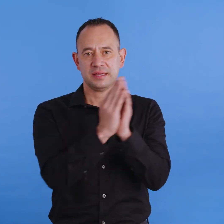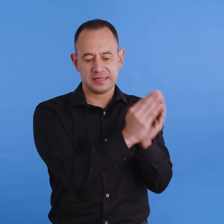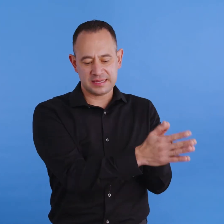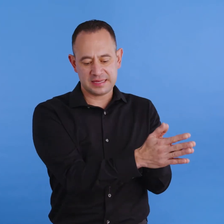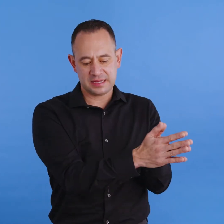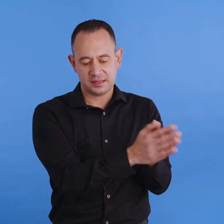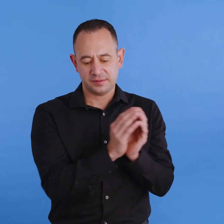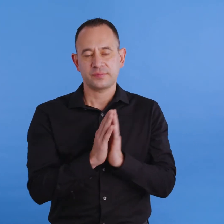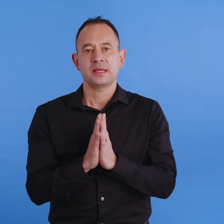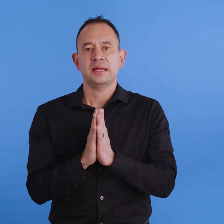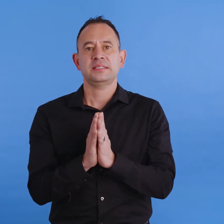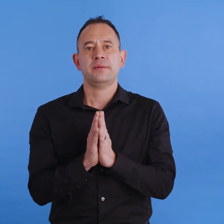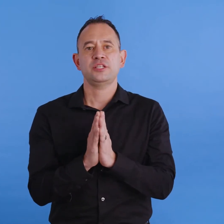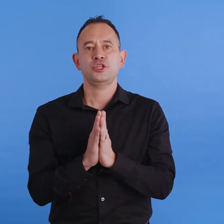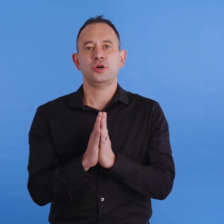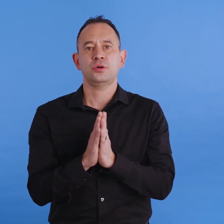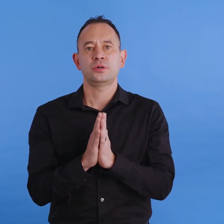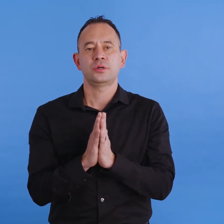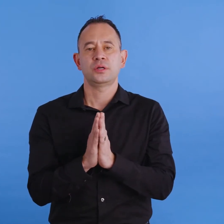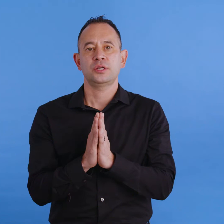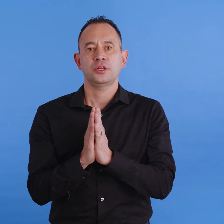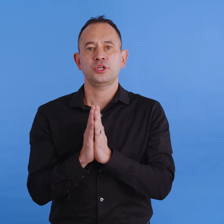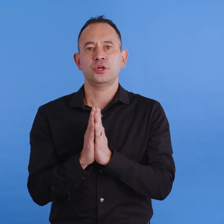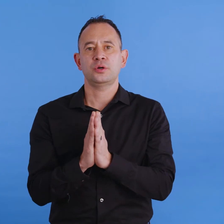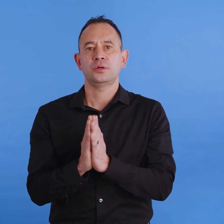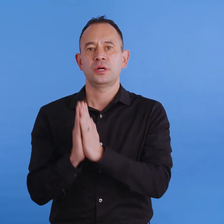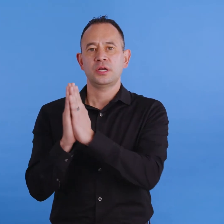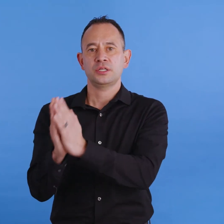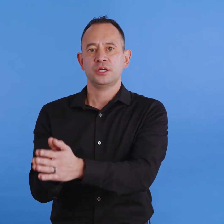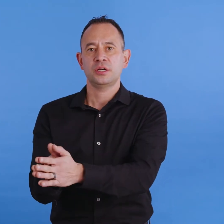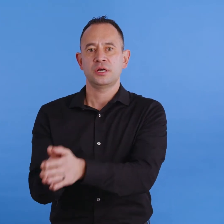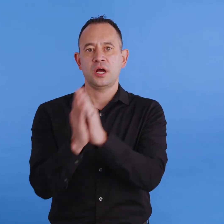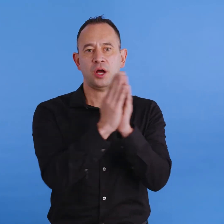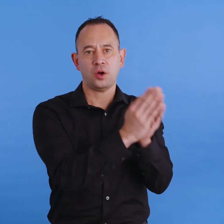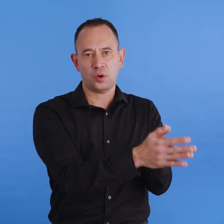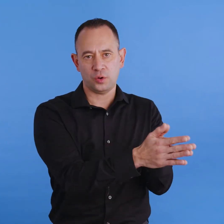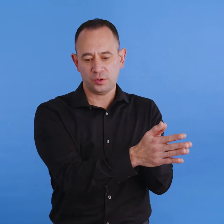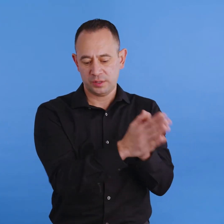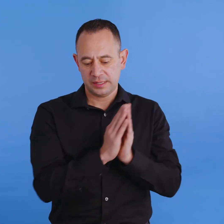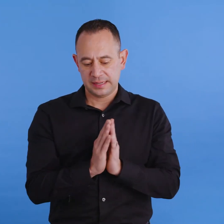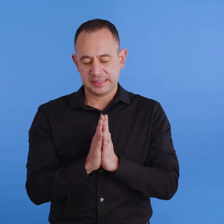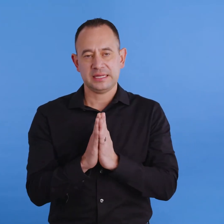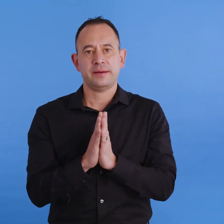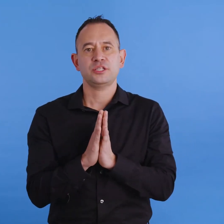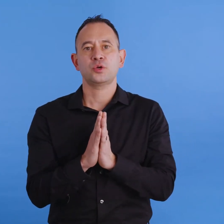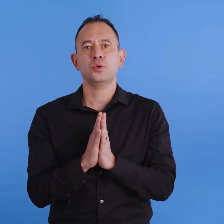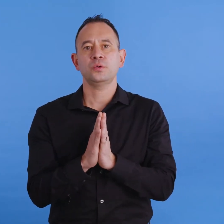I. La sílaba es yo. Yo. Ya. O. La sílaba es cu.